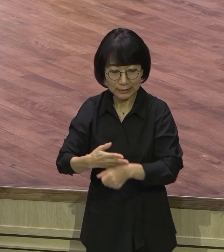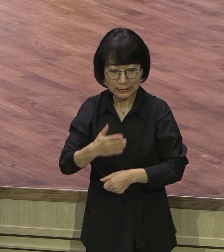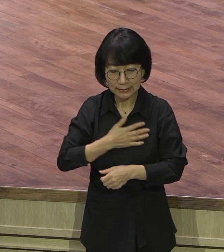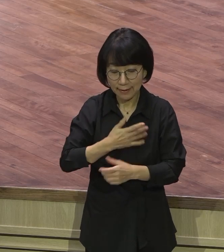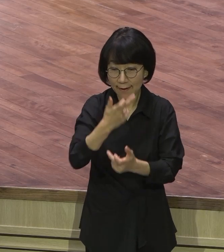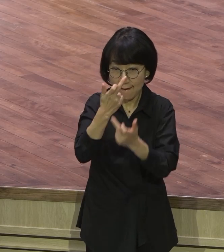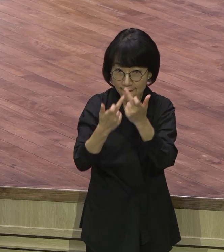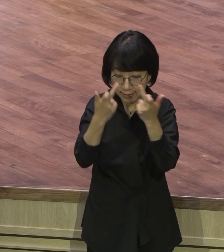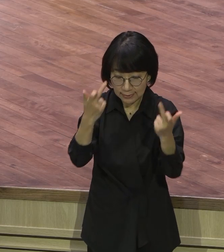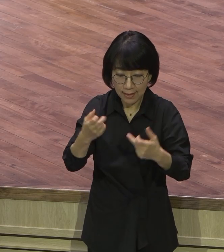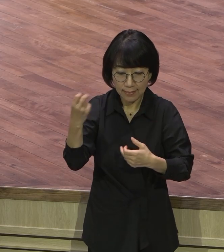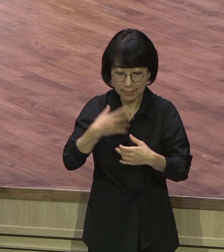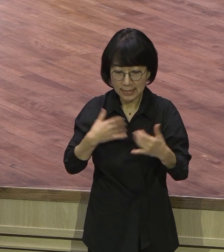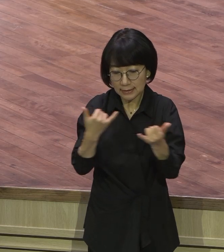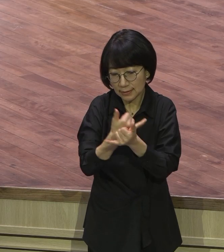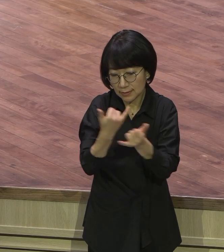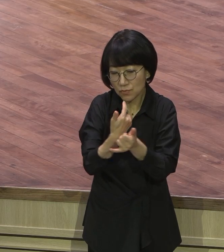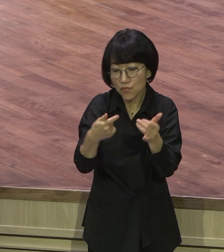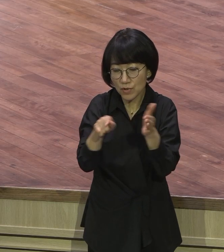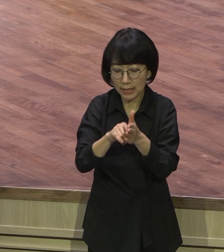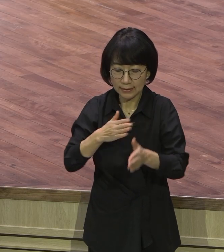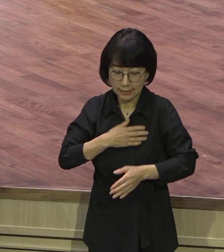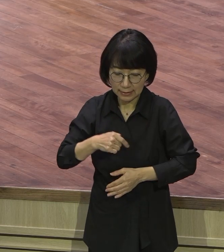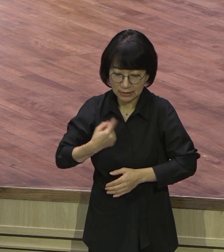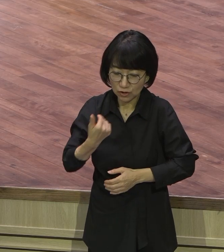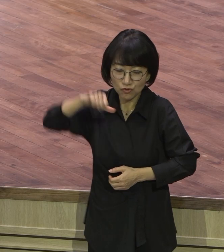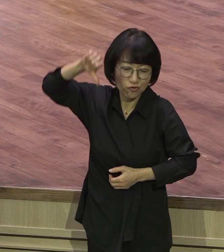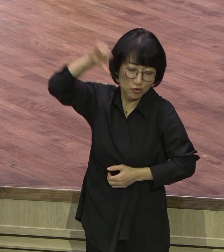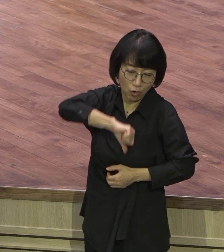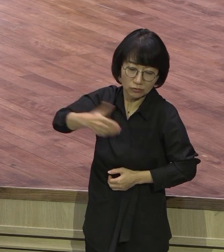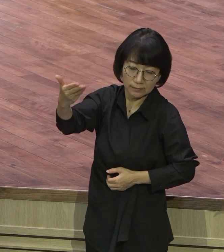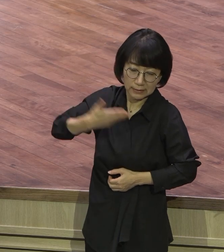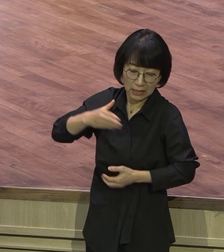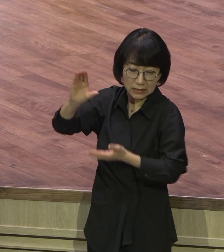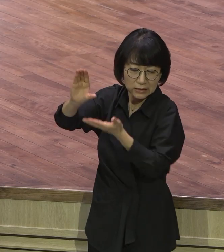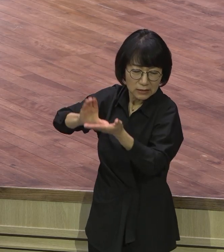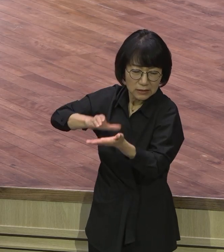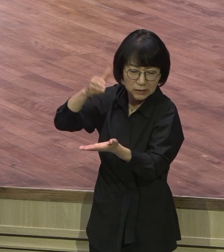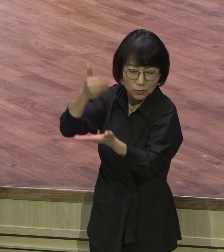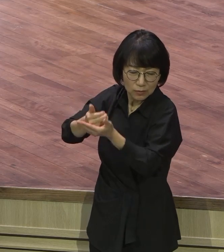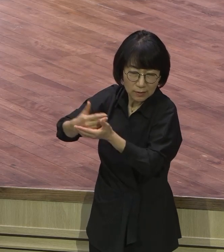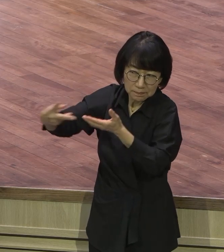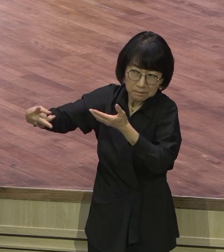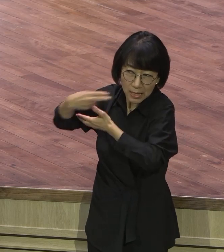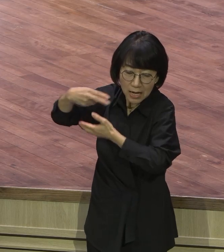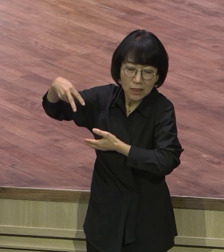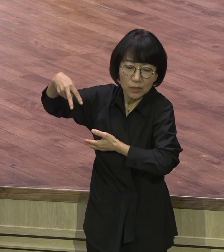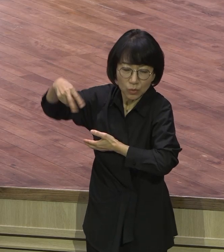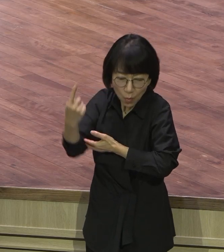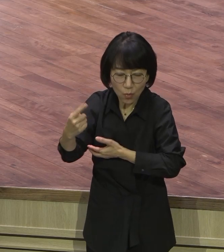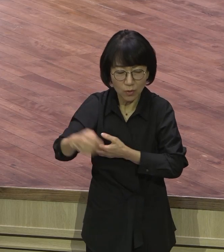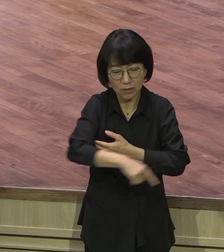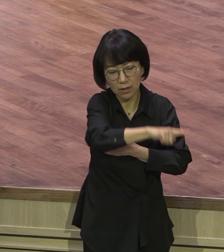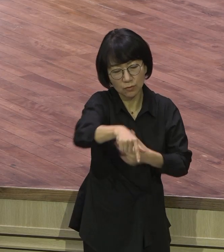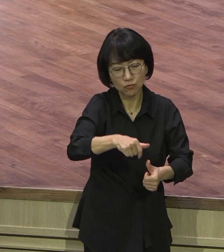곧 곤륙의 친척을 위하여 내 자신이 저주를 받아 그리스도에게서 꺼낼지라도 원하는 바로라.